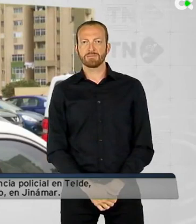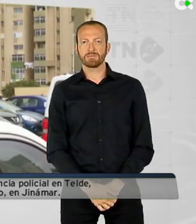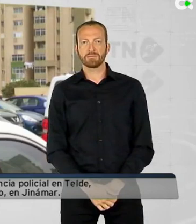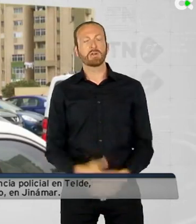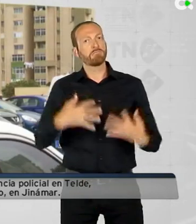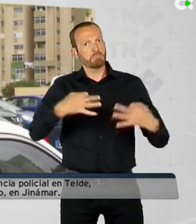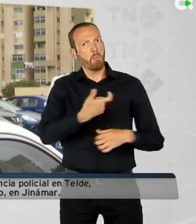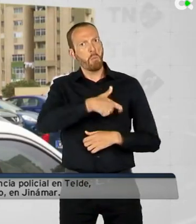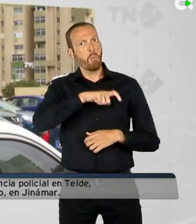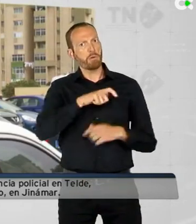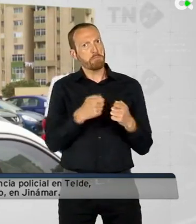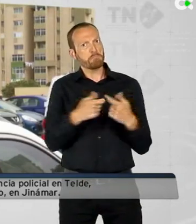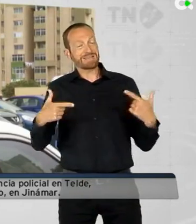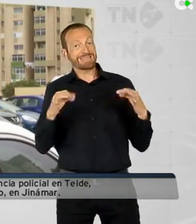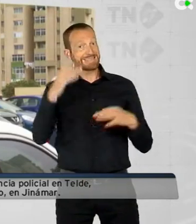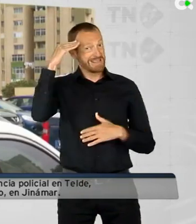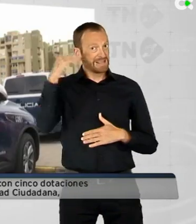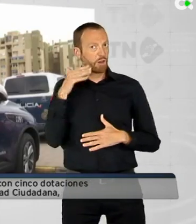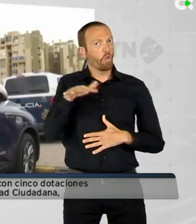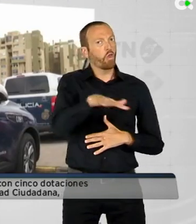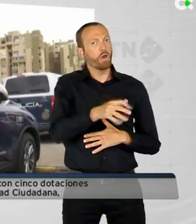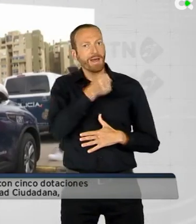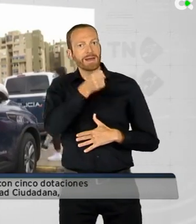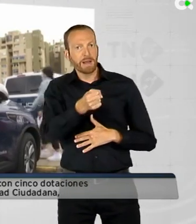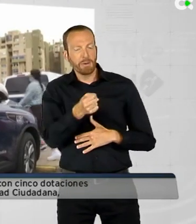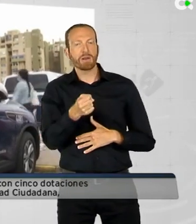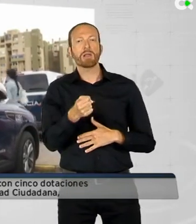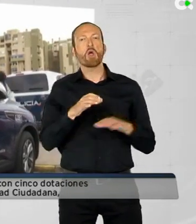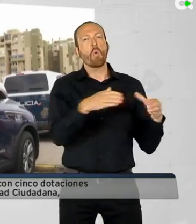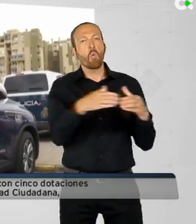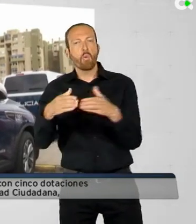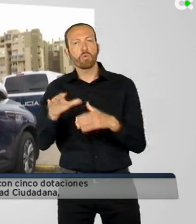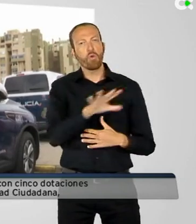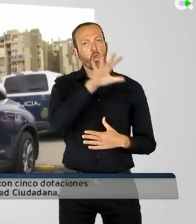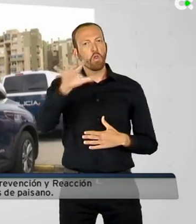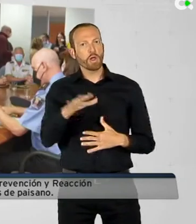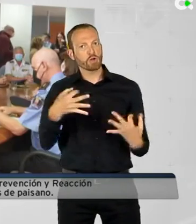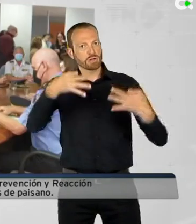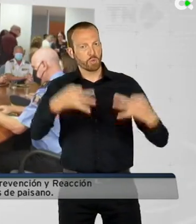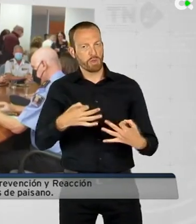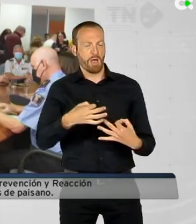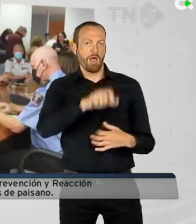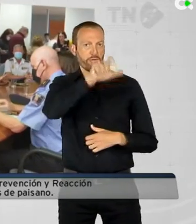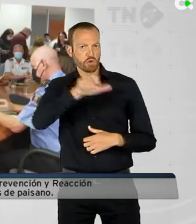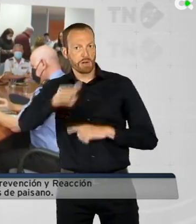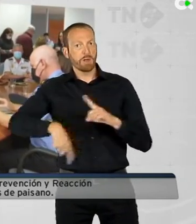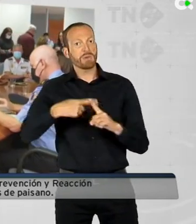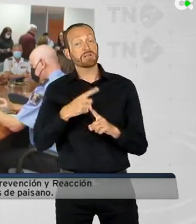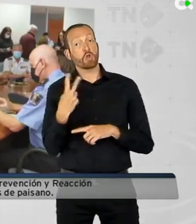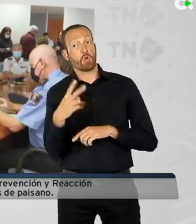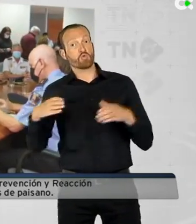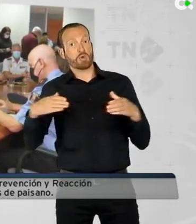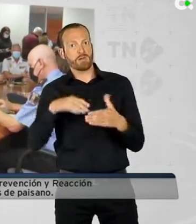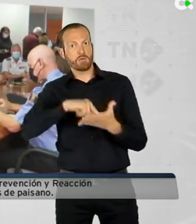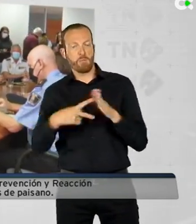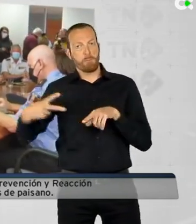Aumenta la presencia policial en Telde, en concreto en Ginamar. Se va a reforzar con 5 dotaciones de seguridad ciudadana, 2 unidades de prevención y reacción